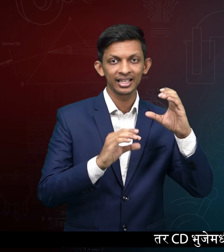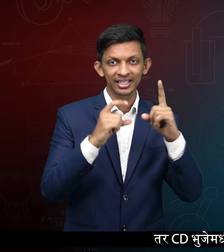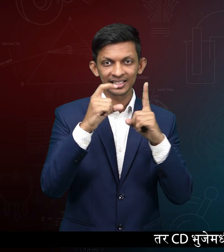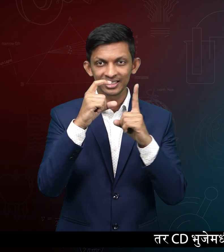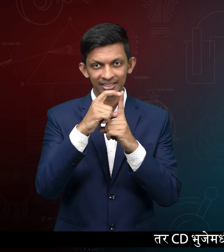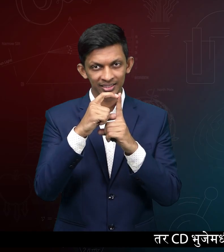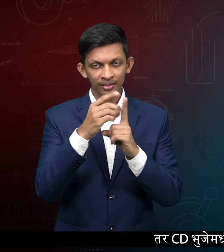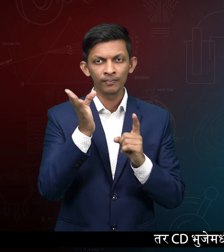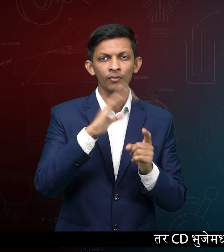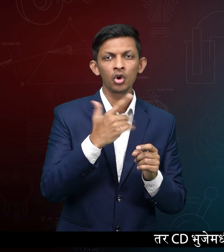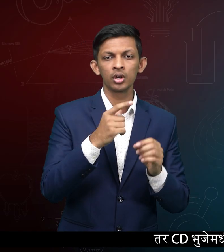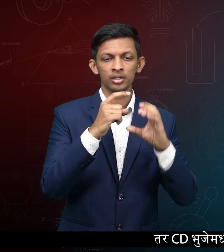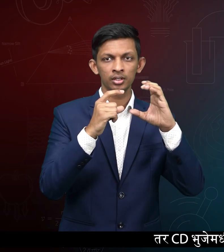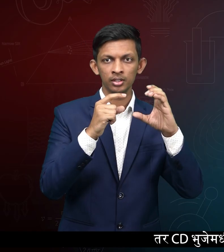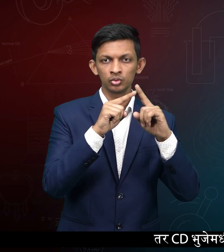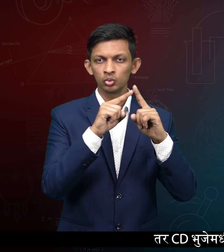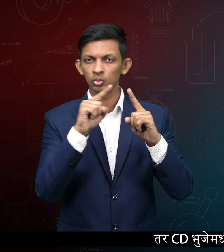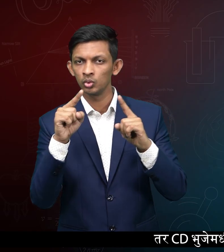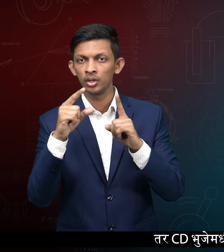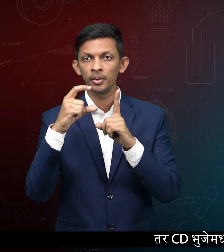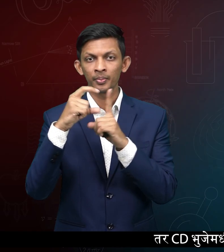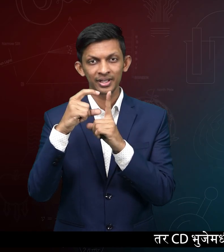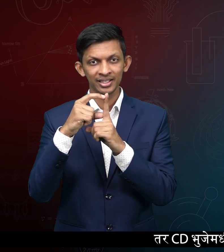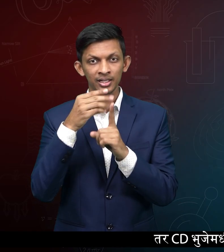नंतर CD भुजेमधील प्रवाह C ते D या दिशेने वाहतो,